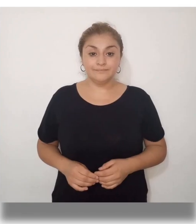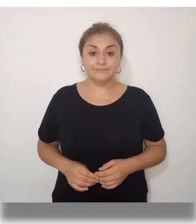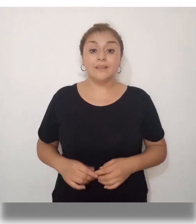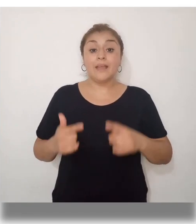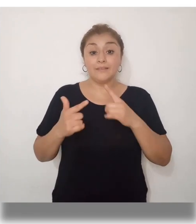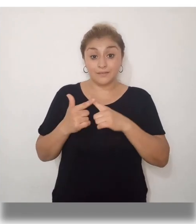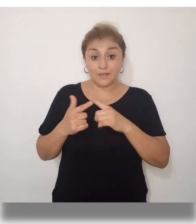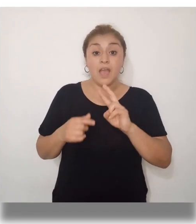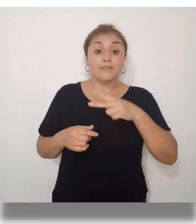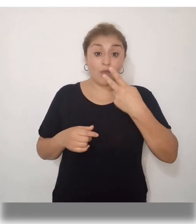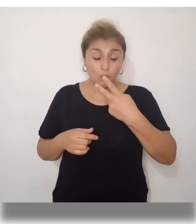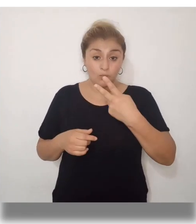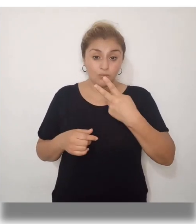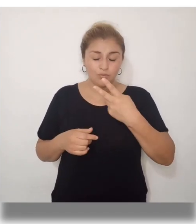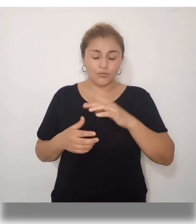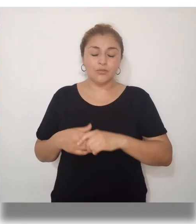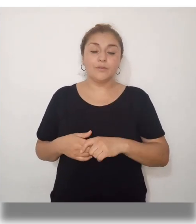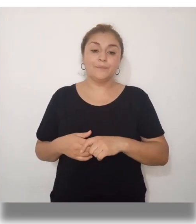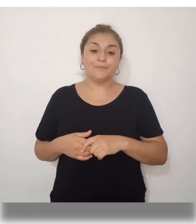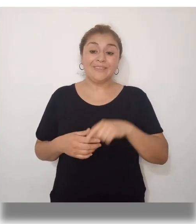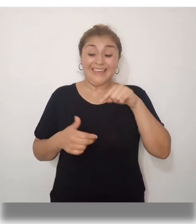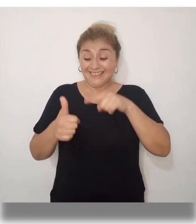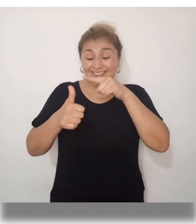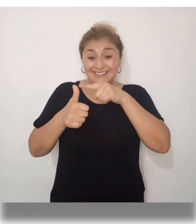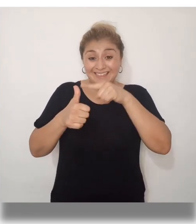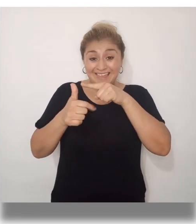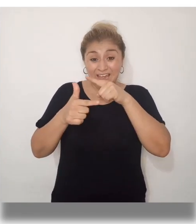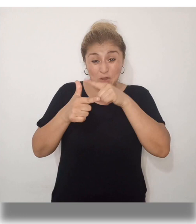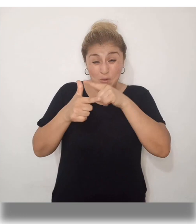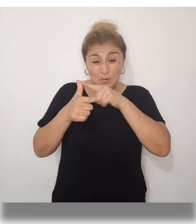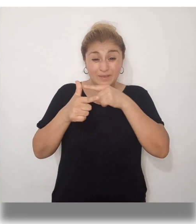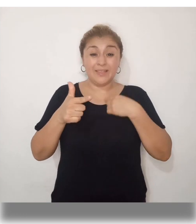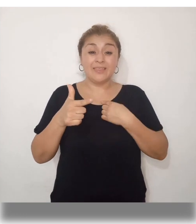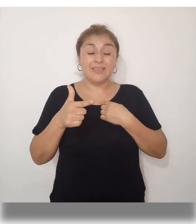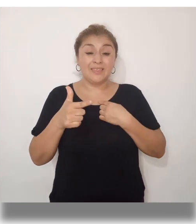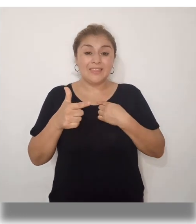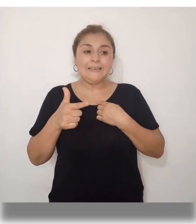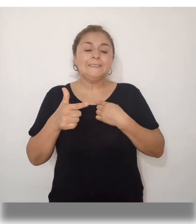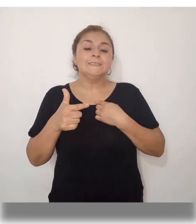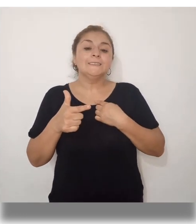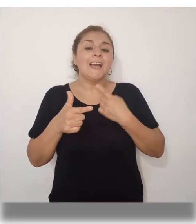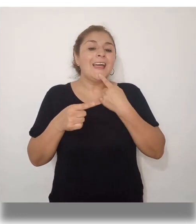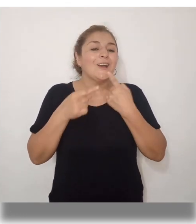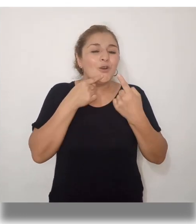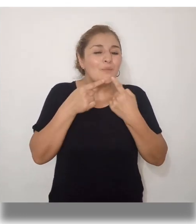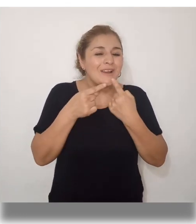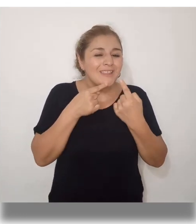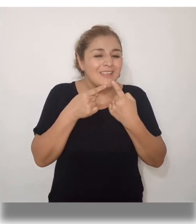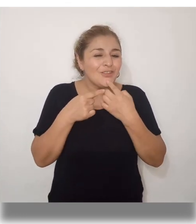en segundo lugar este muchacho tenía una idea de la compensación muy limitada